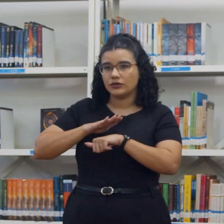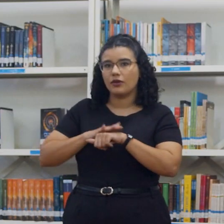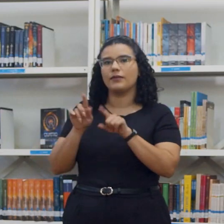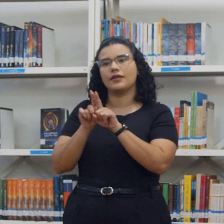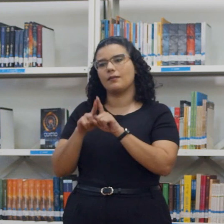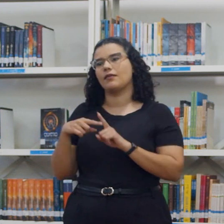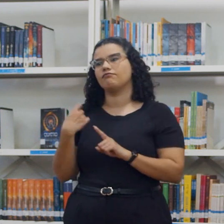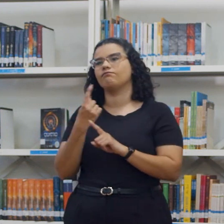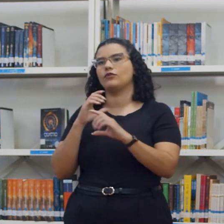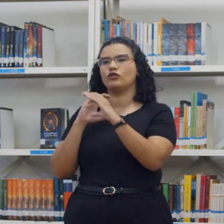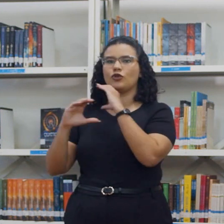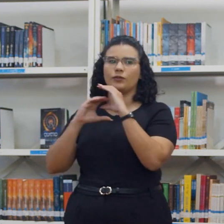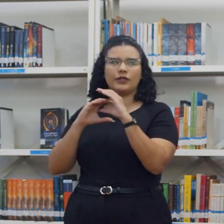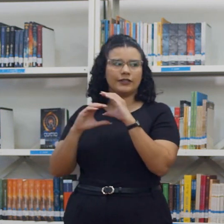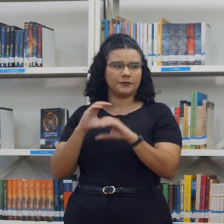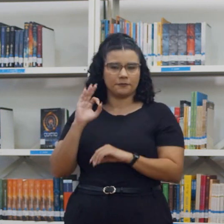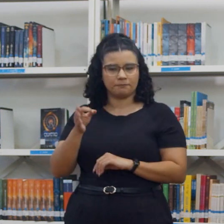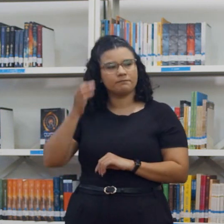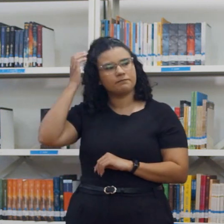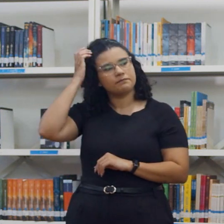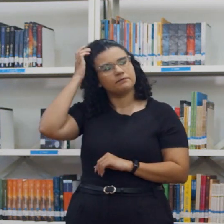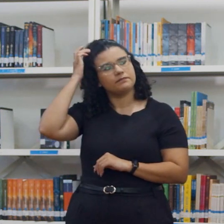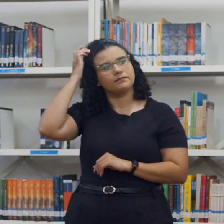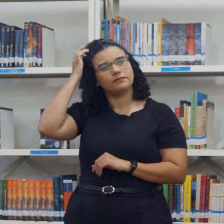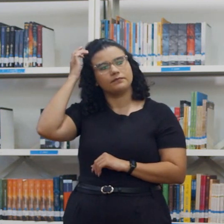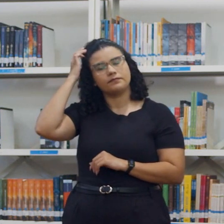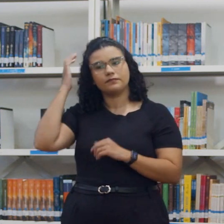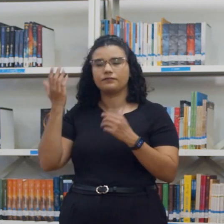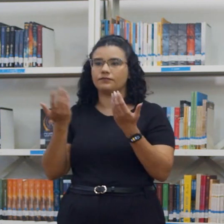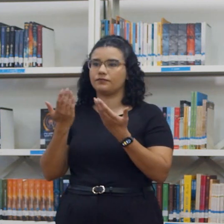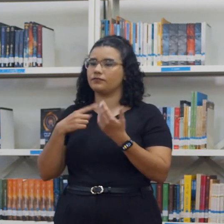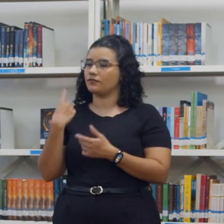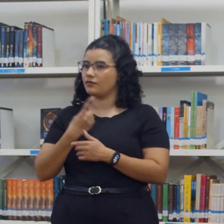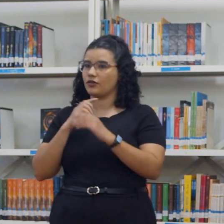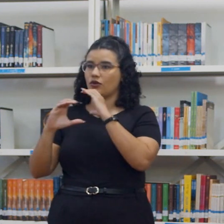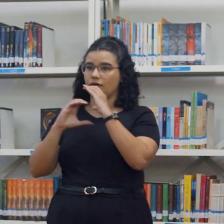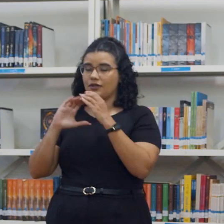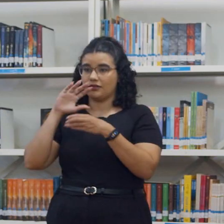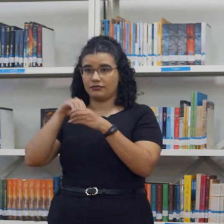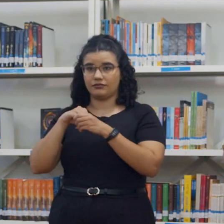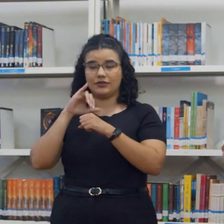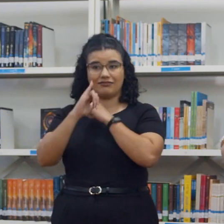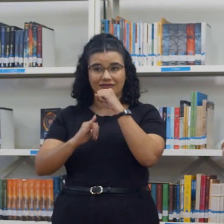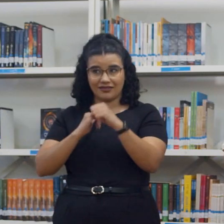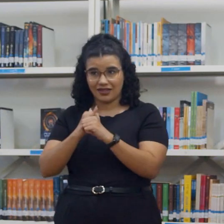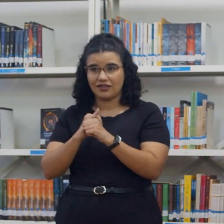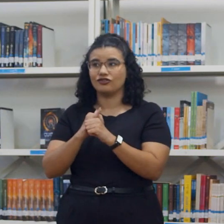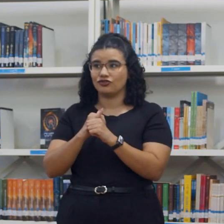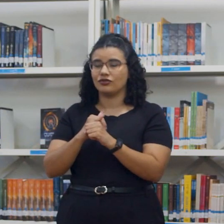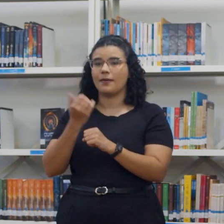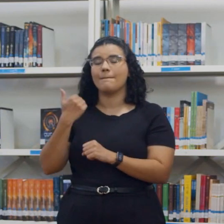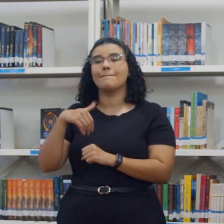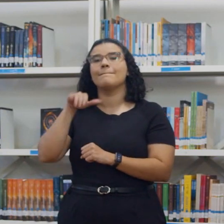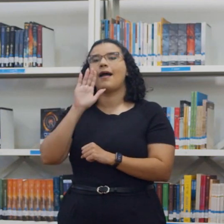nossa comunicação, certo? A nossa comunicação hoje que a gente tem na internet é muito favorecida se a